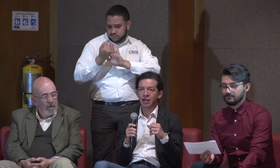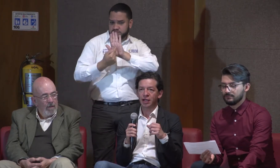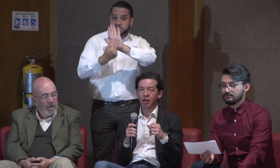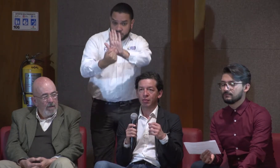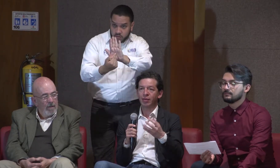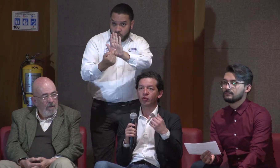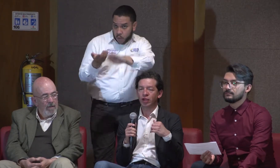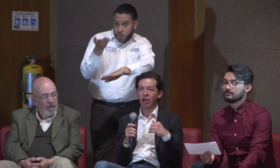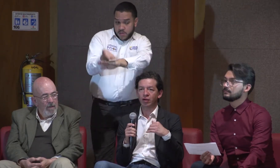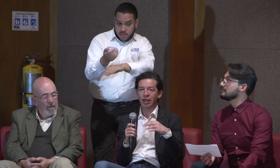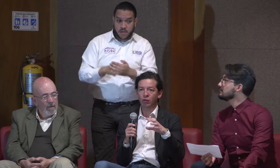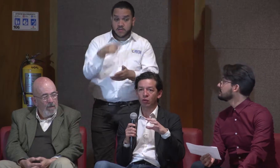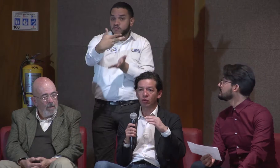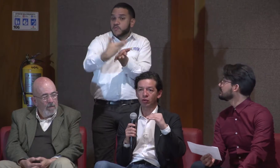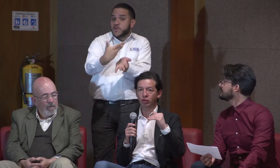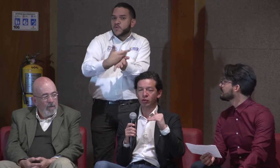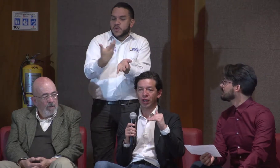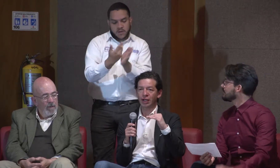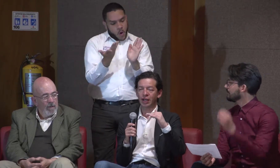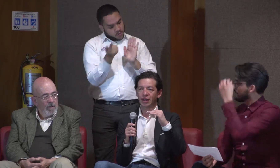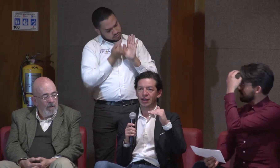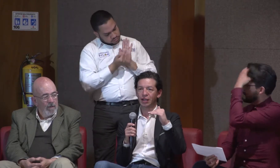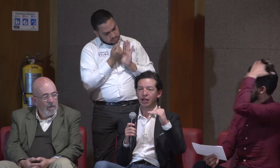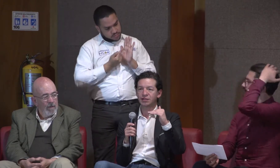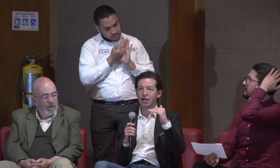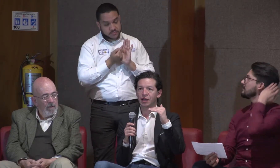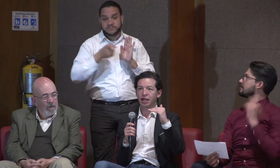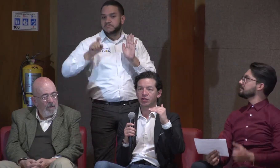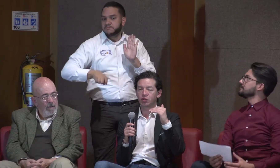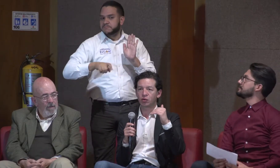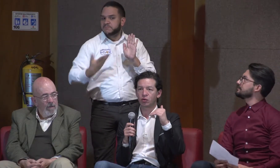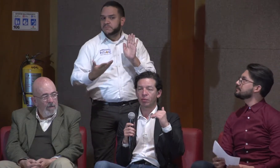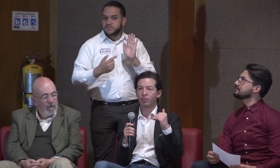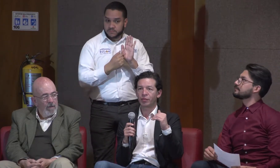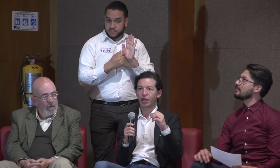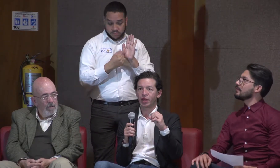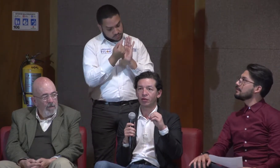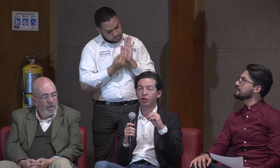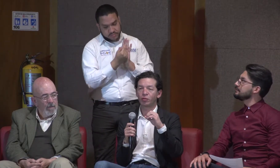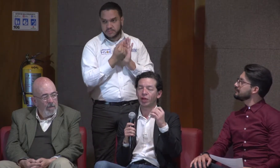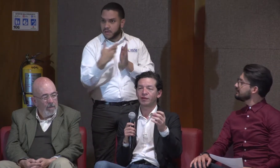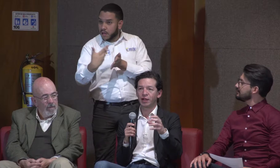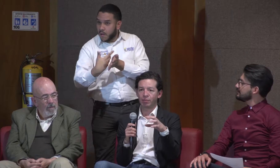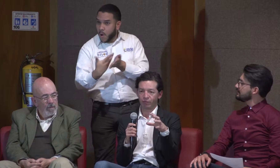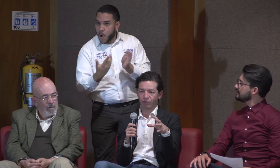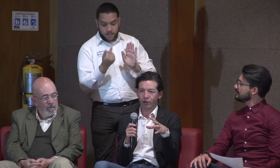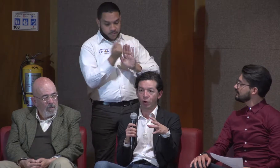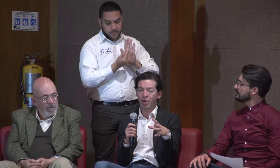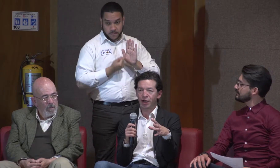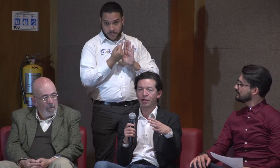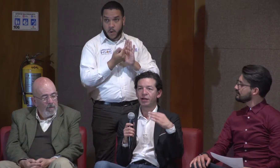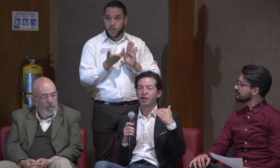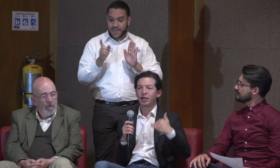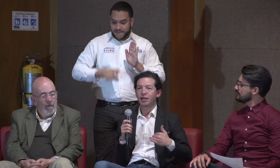además me sugirieron que el dibujo tuviera que estar hecho donde existiera